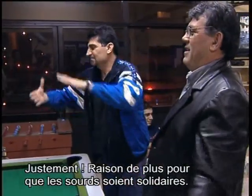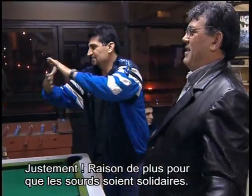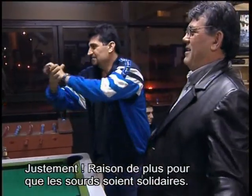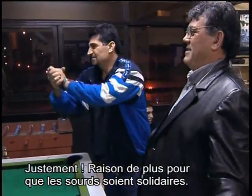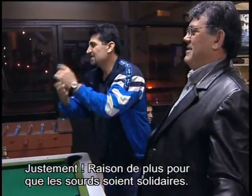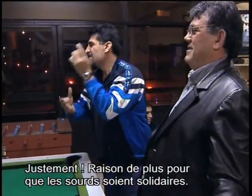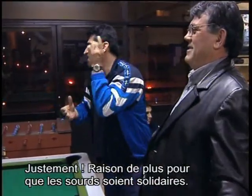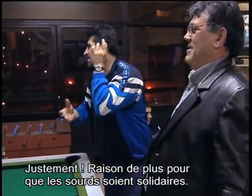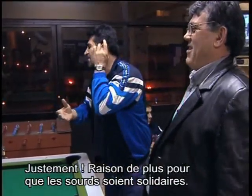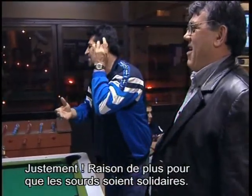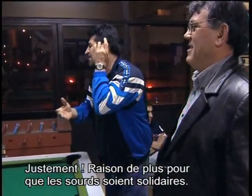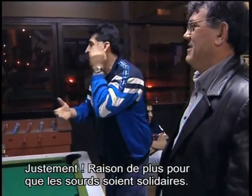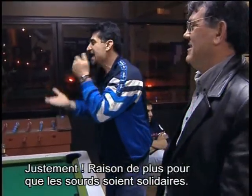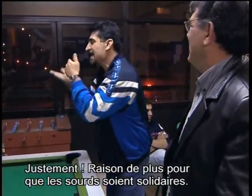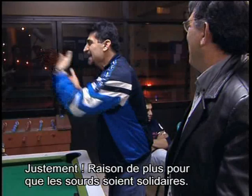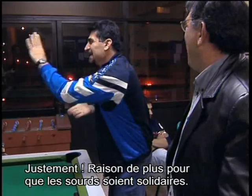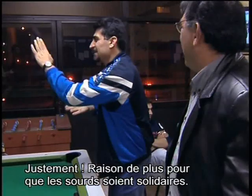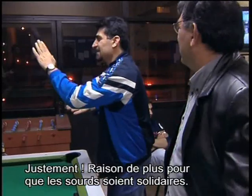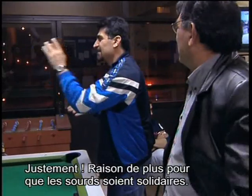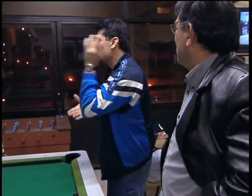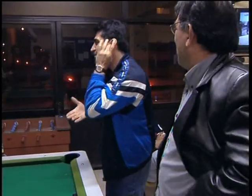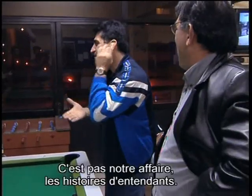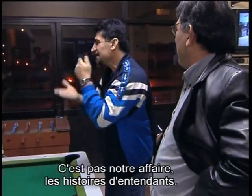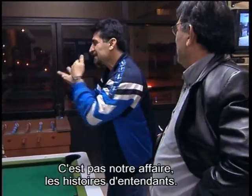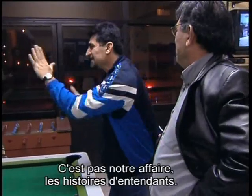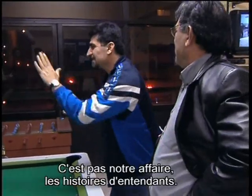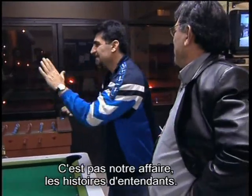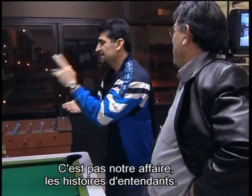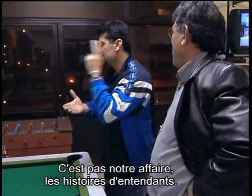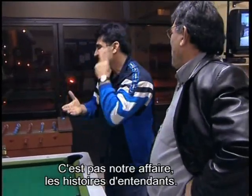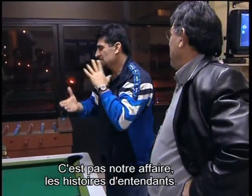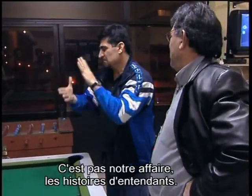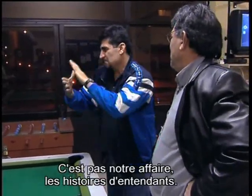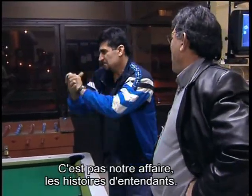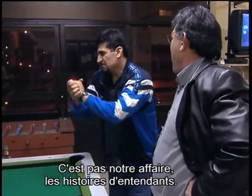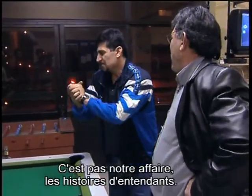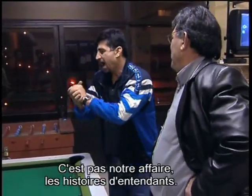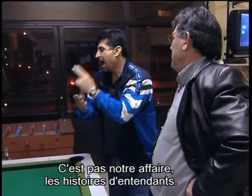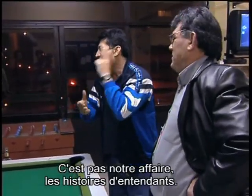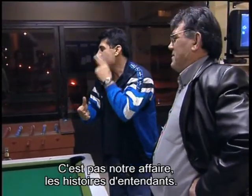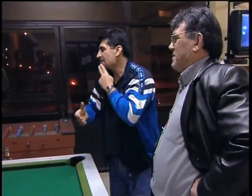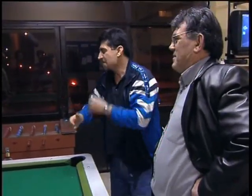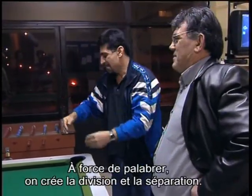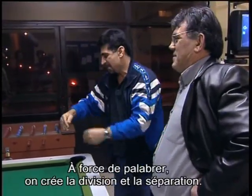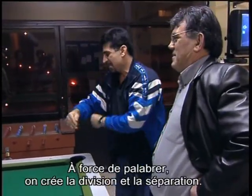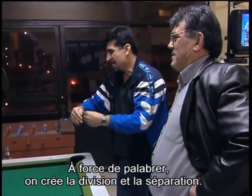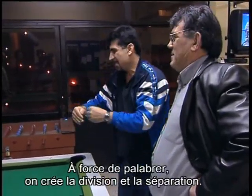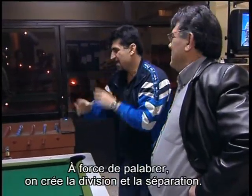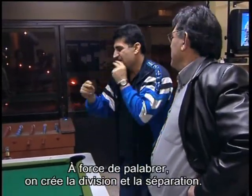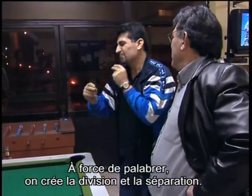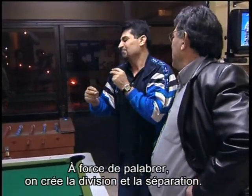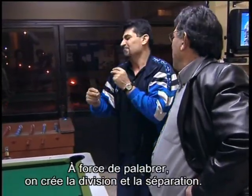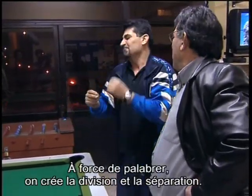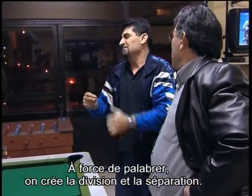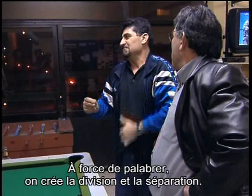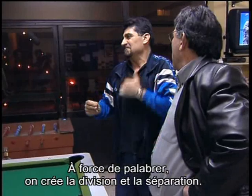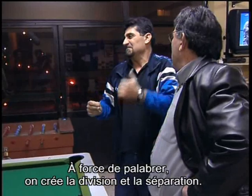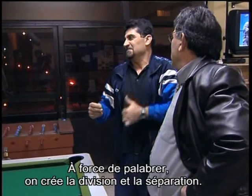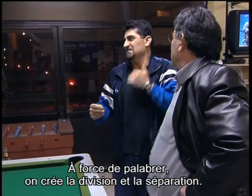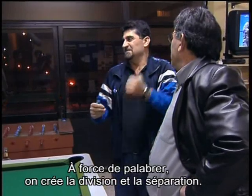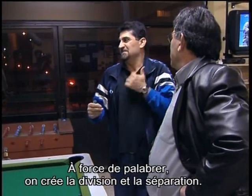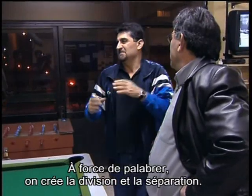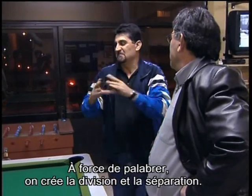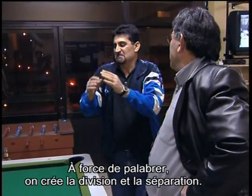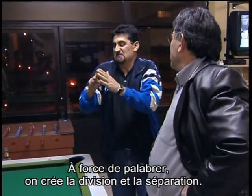Justement, raison de plus pour que les sourds soient solidaires. Ce n'est pas notre affaire, les histoires d'entendants. À force de palabrer, on crée la